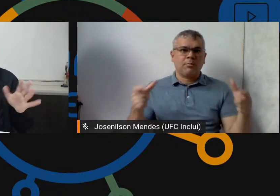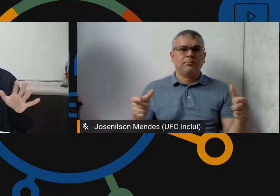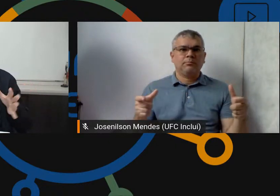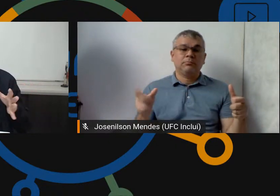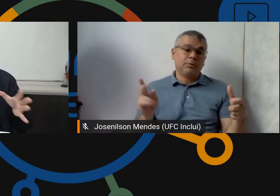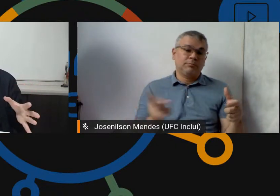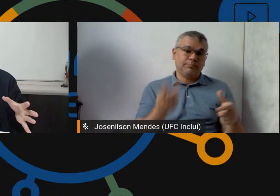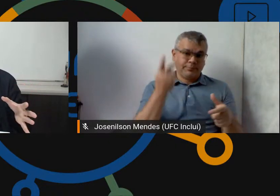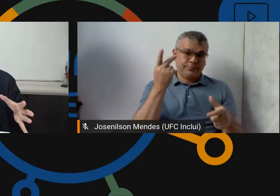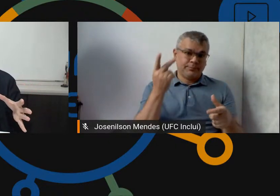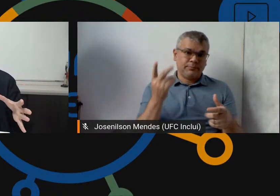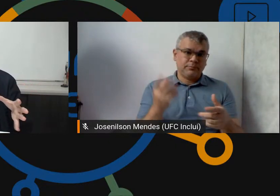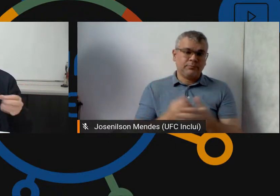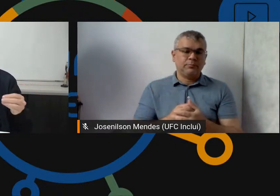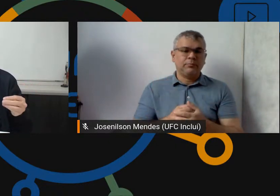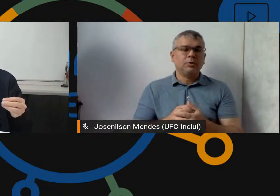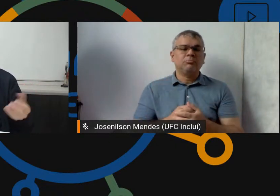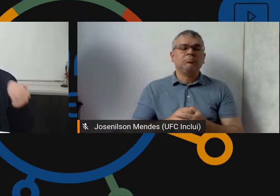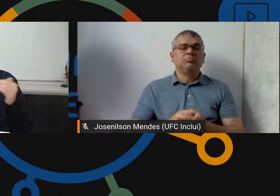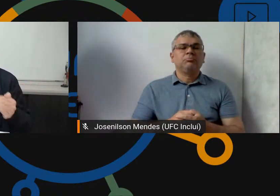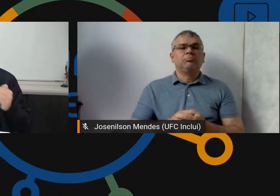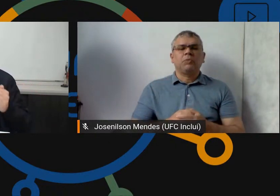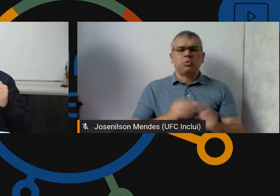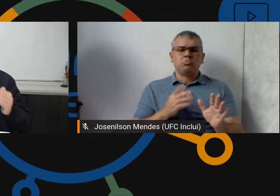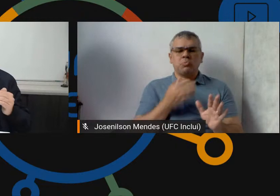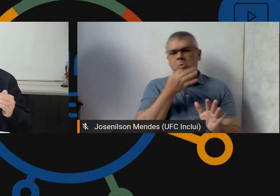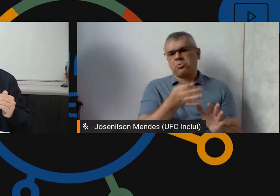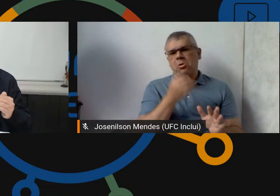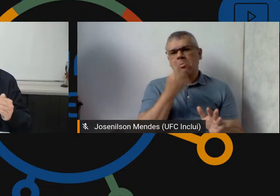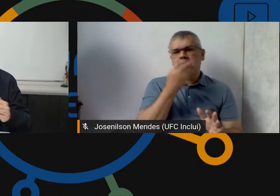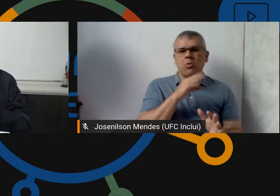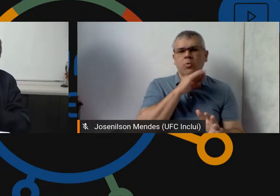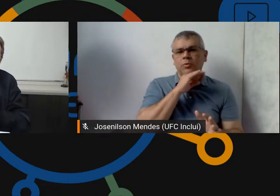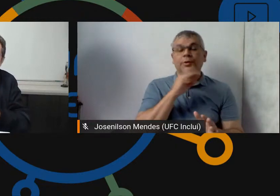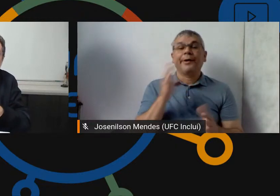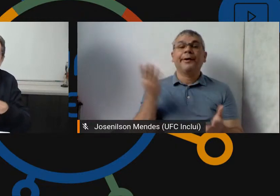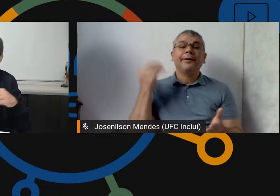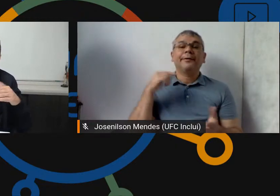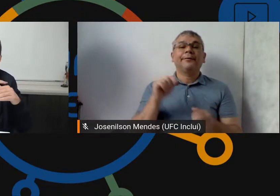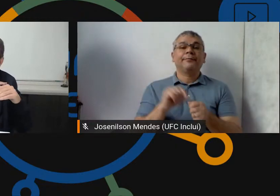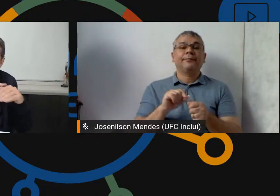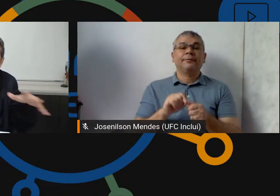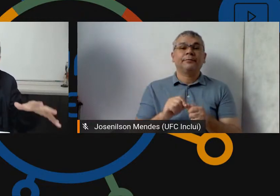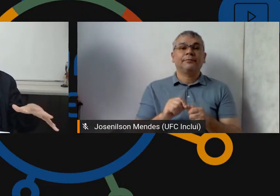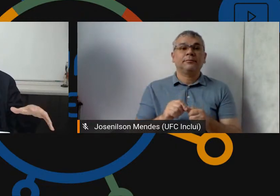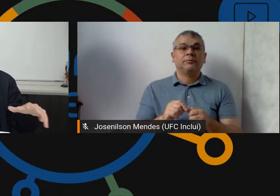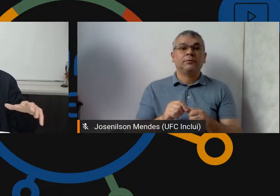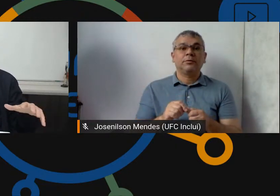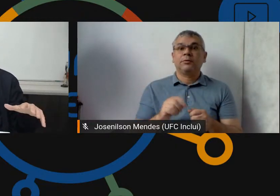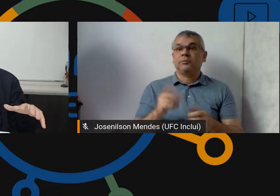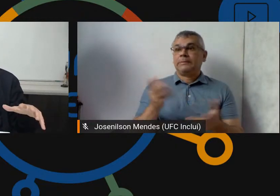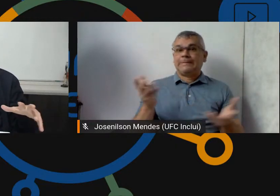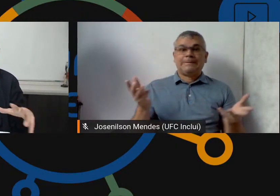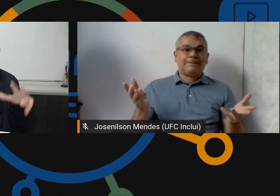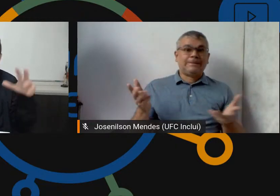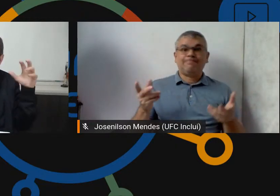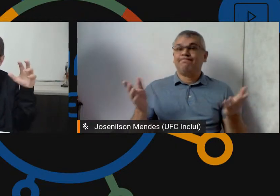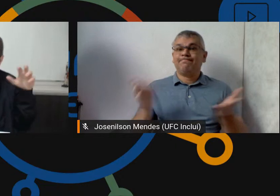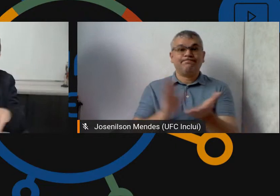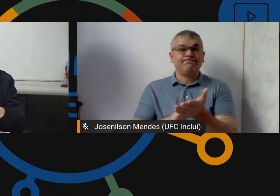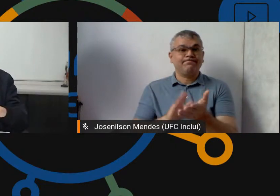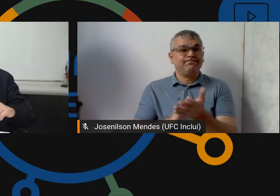Não estou nem discutindo se é bom ou se é ruim. Qual deveria ser a postura na época? Gente, vamos ter que acelerar nosso aprendizado. Vamos